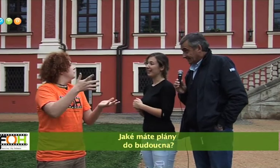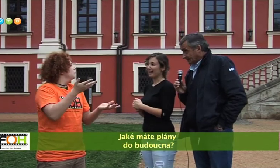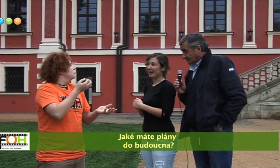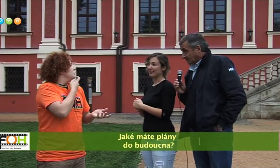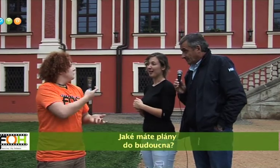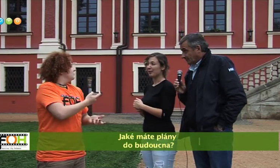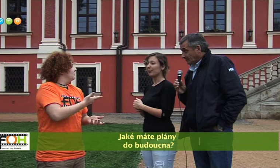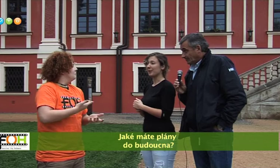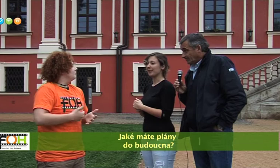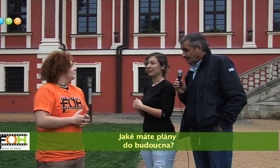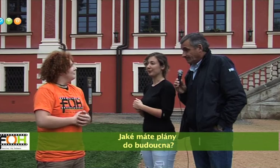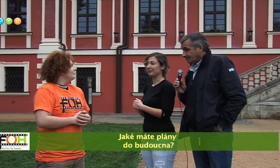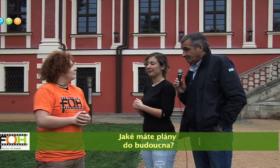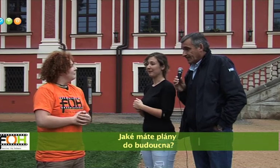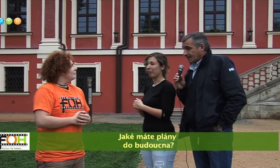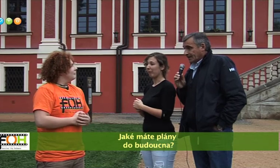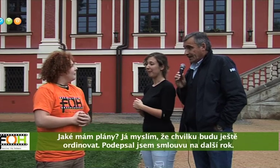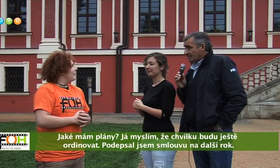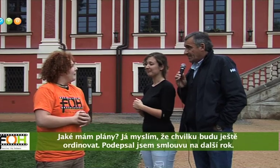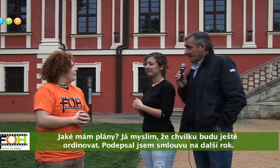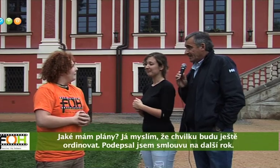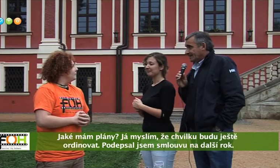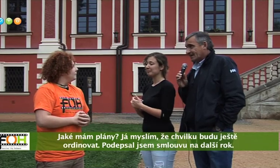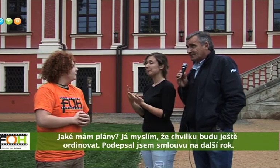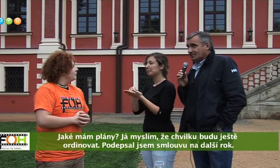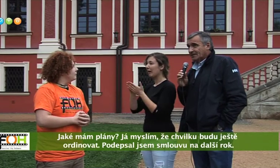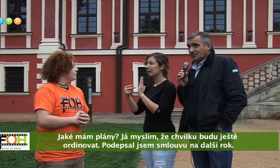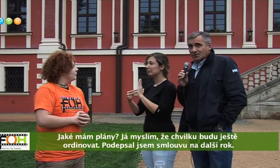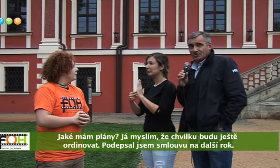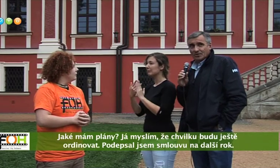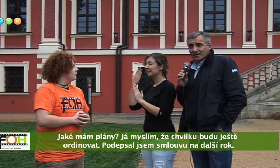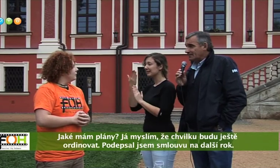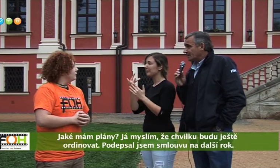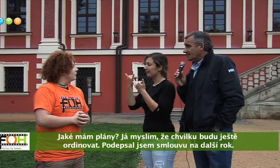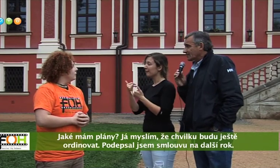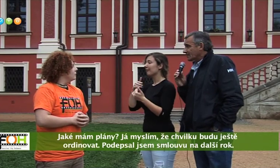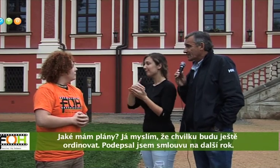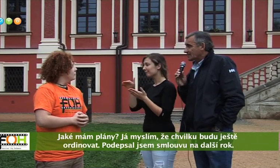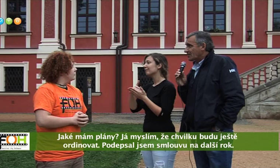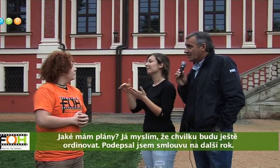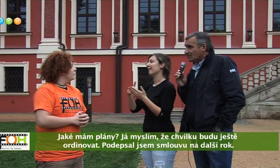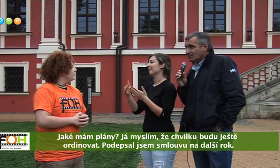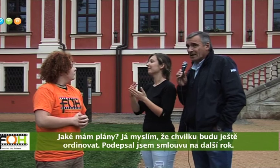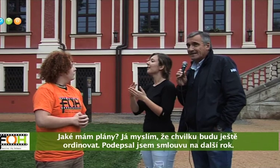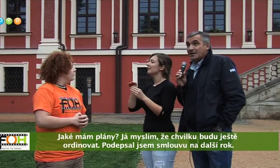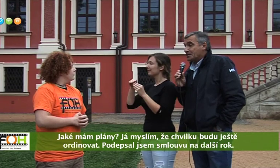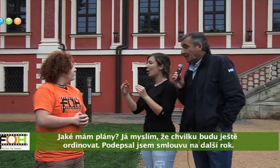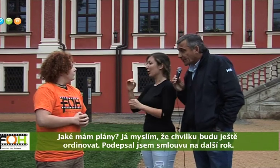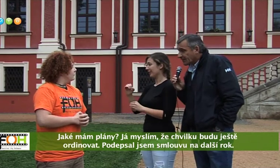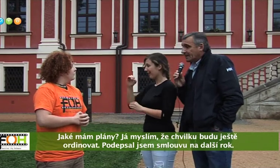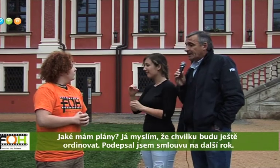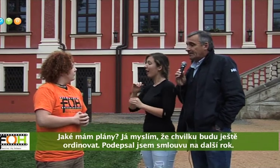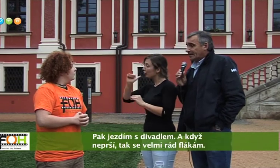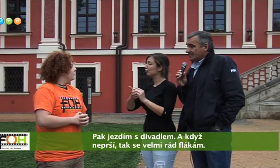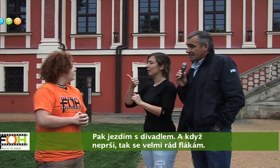A jaké máte plány do budoucna teďkon? Jaké mám plány? Já myslím, že chvilku ještě budu ordinovat. Podepsal jsem opět smlouvu na další